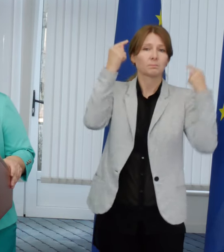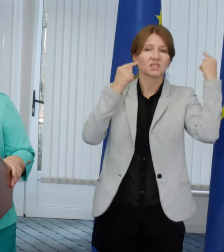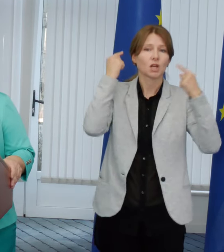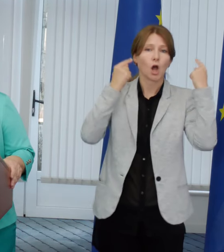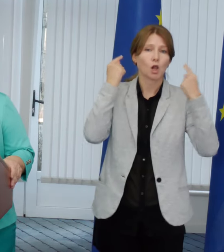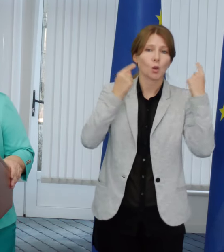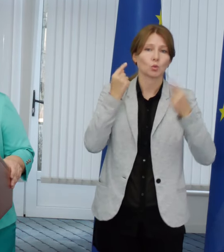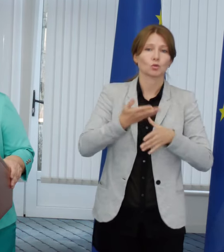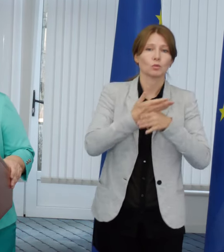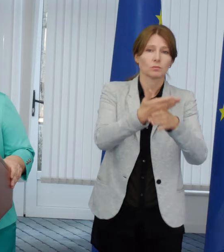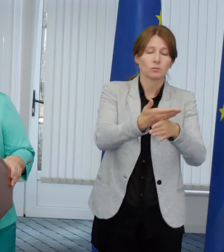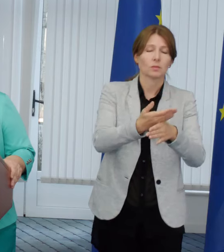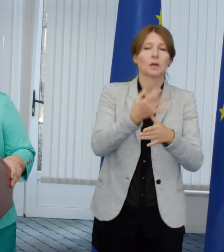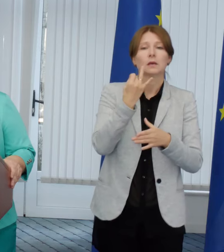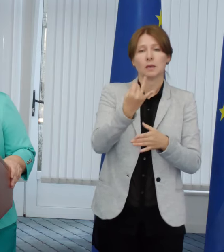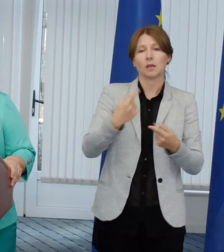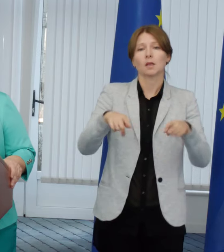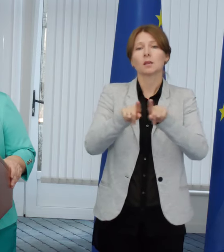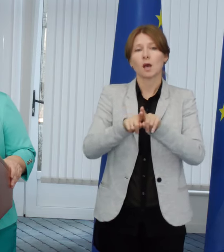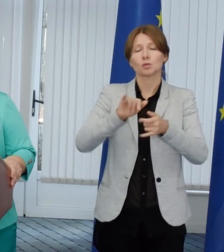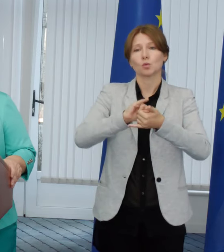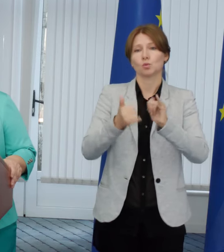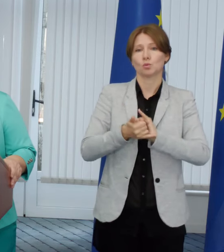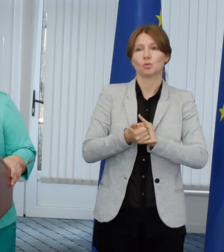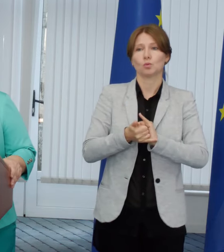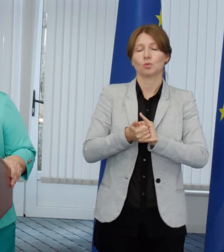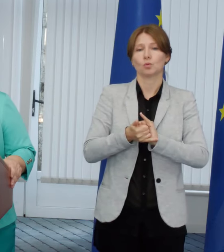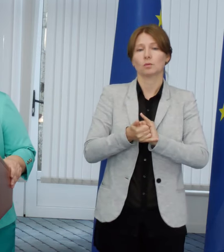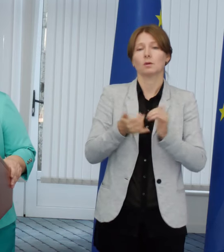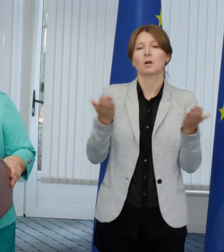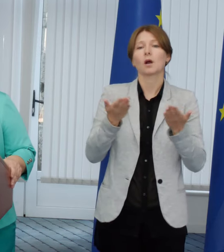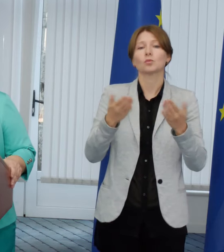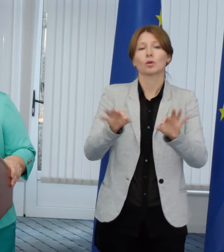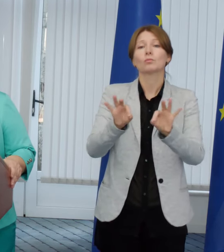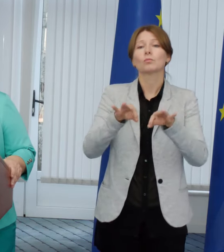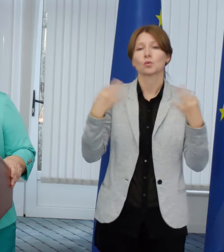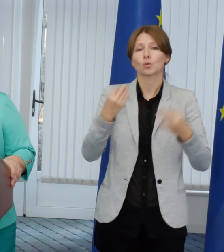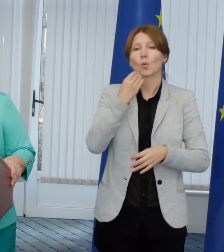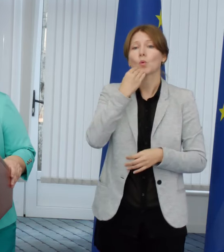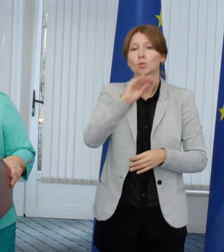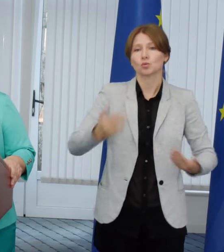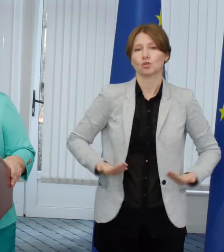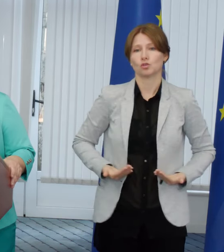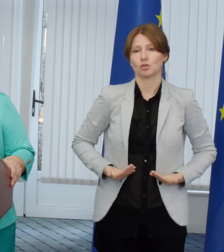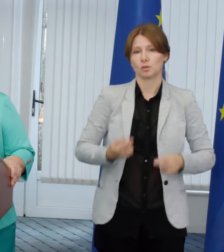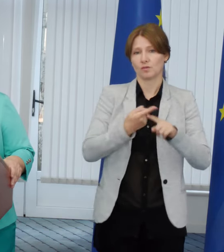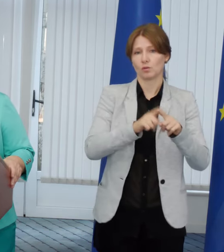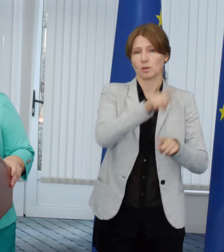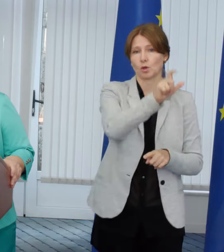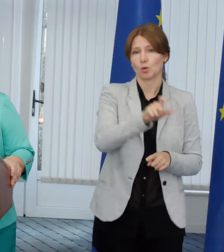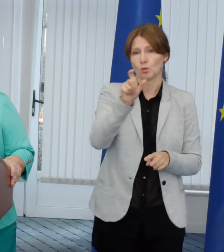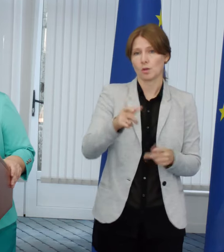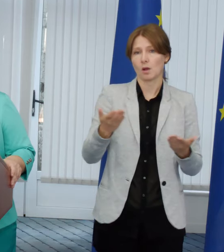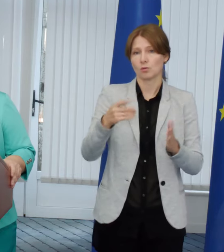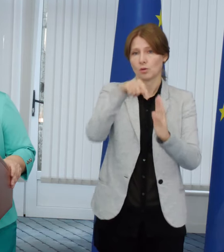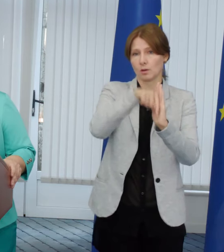psihologică, de agrement, servicii care ne permit să îmbunătățim viața beneficiarilor